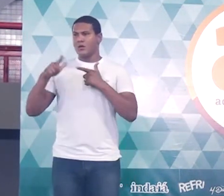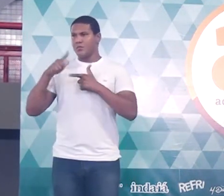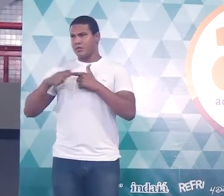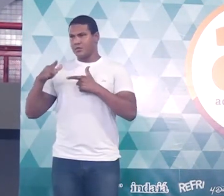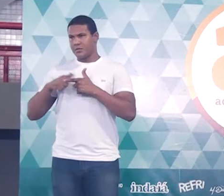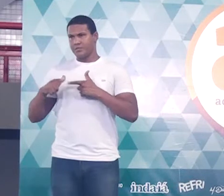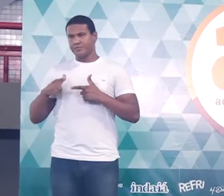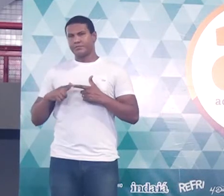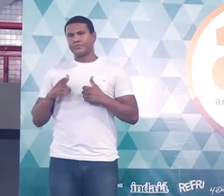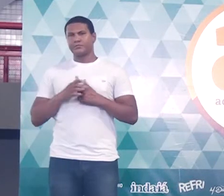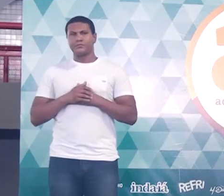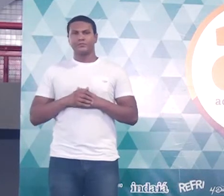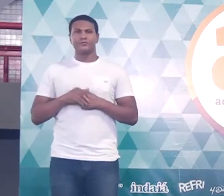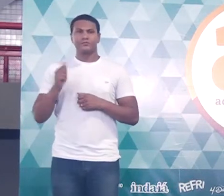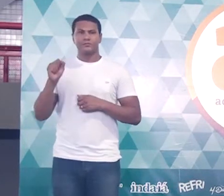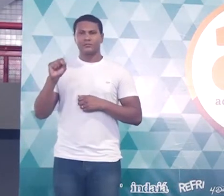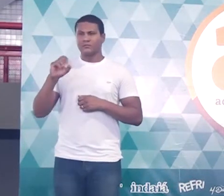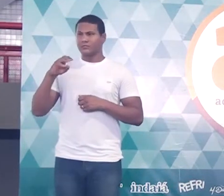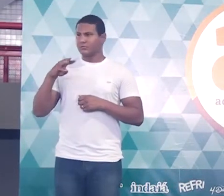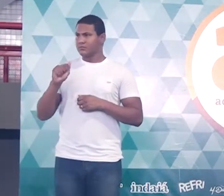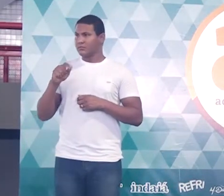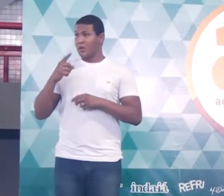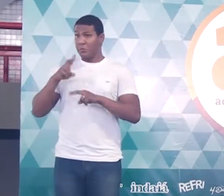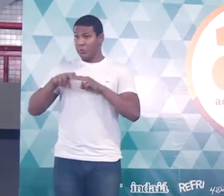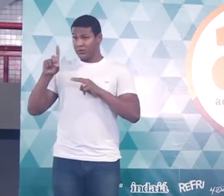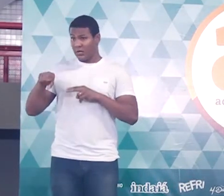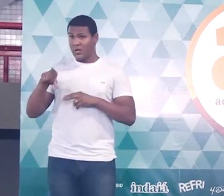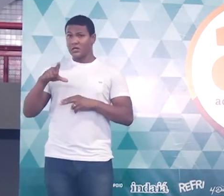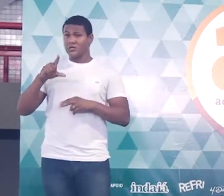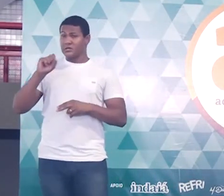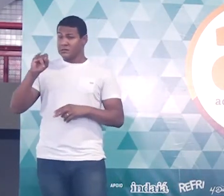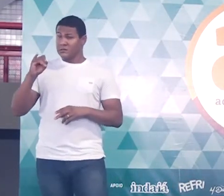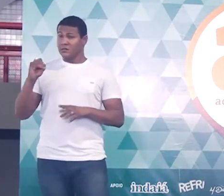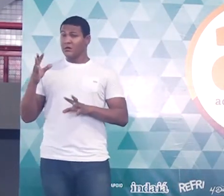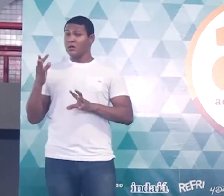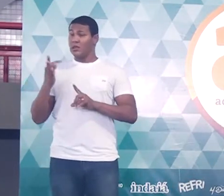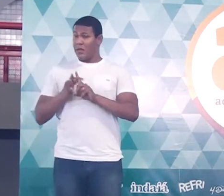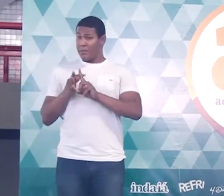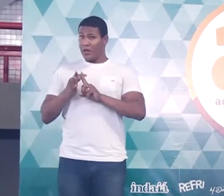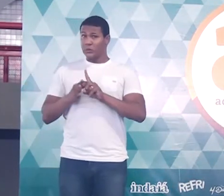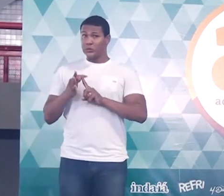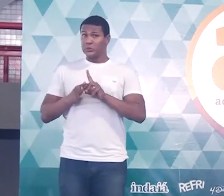térmico, aliás, numa temperatura alta, eu não aconselho. Porque pode dar um